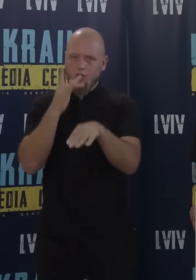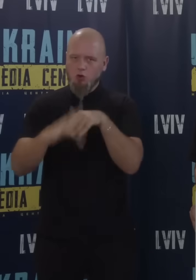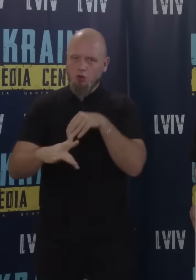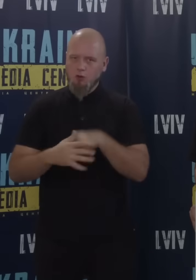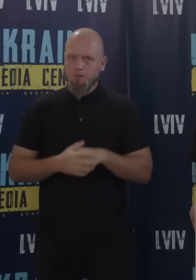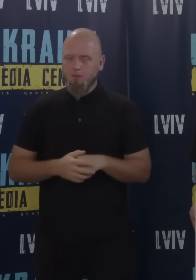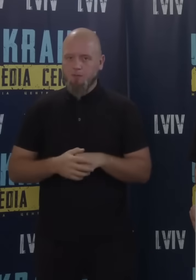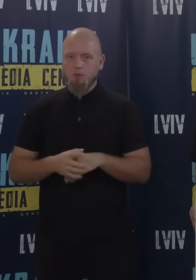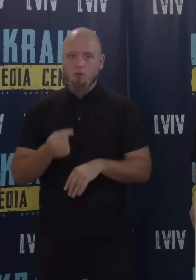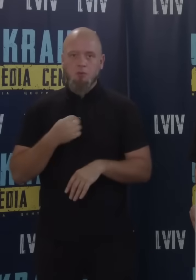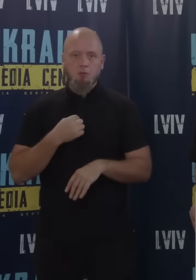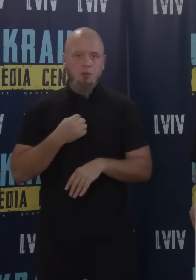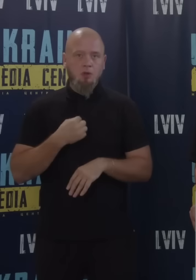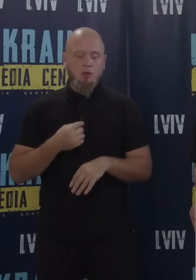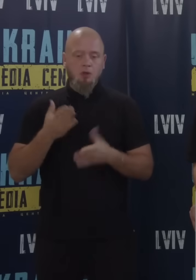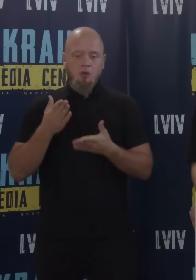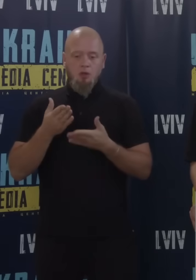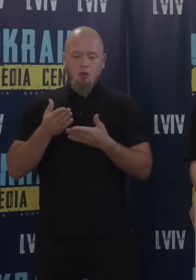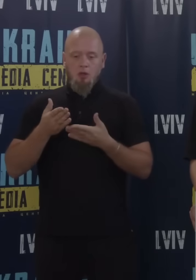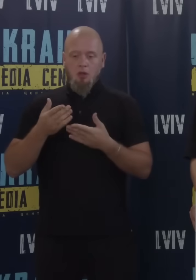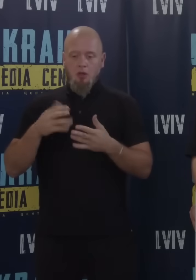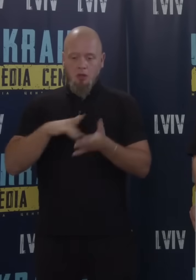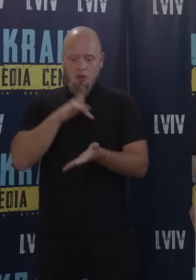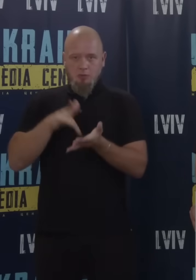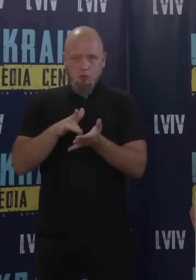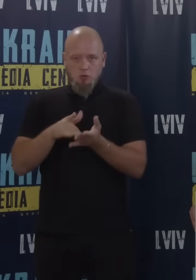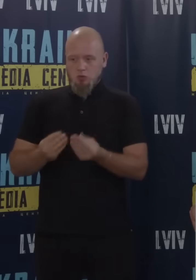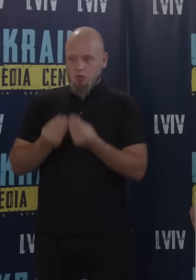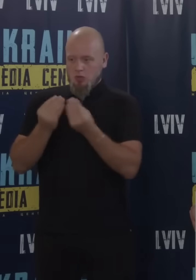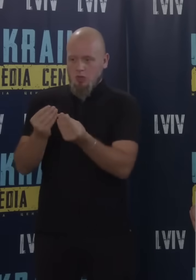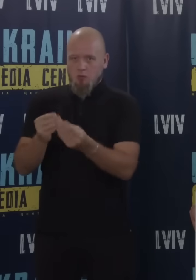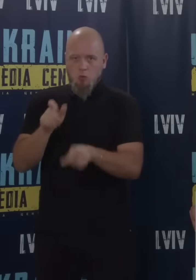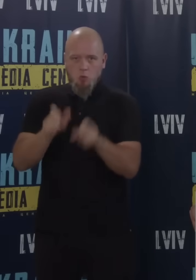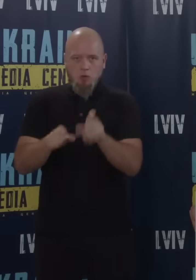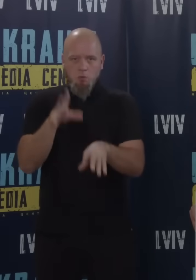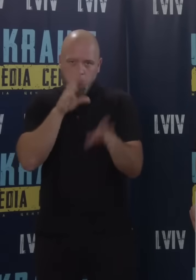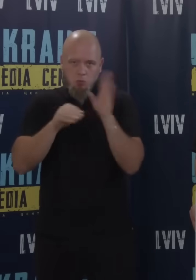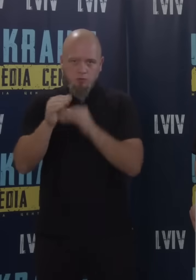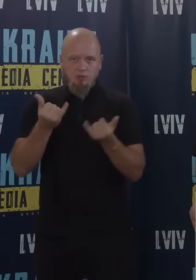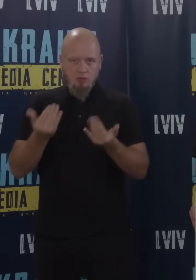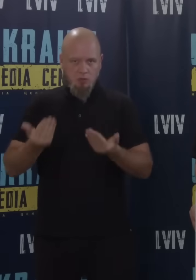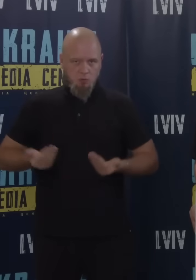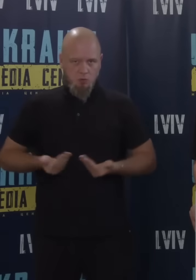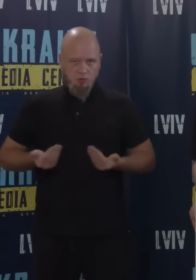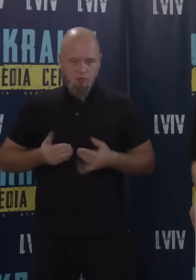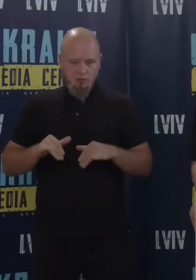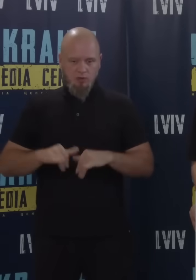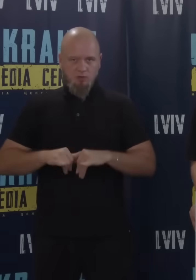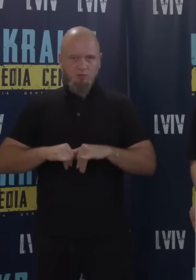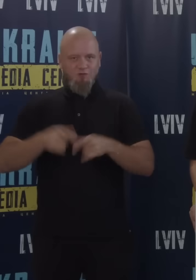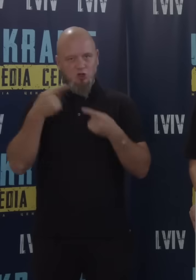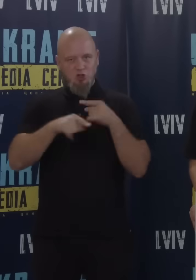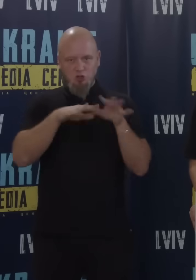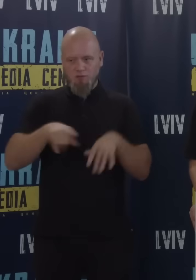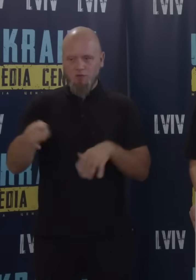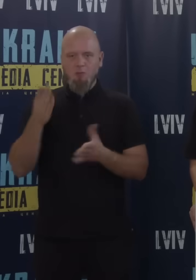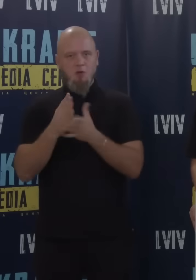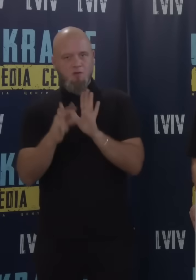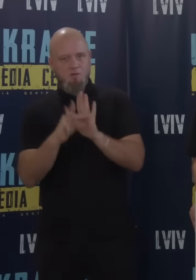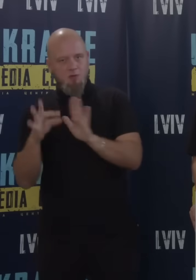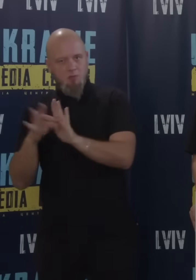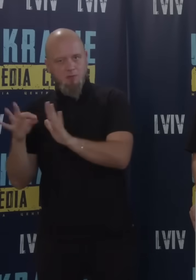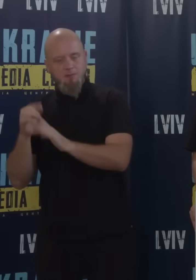вигорили. Ми, як місто, надаємо людям можливість зараз проживати в інших локаціях, вони мають